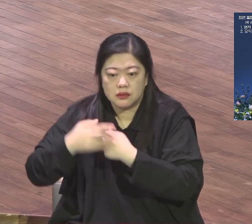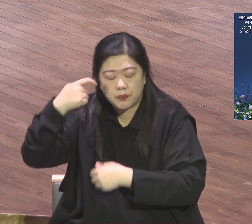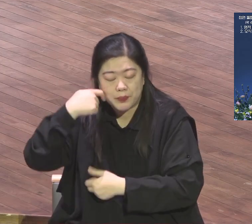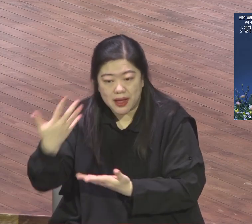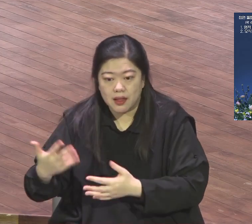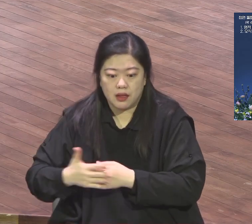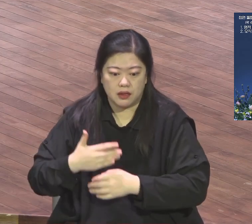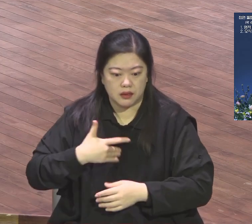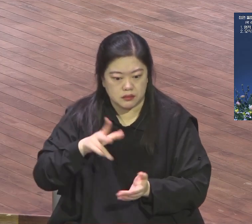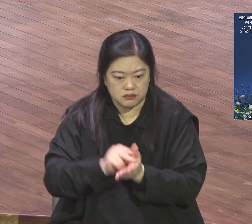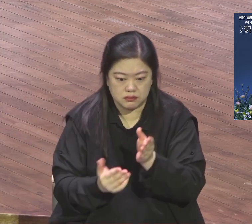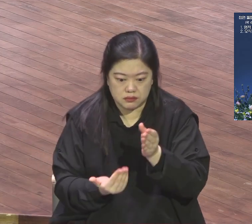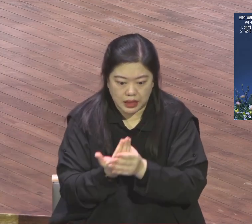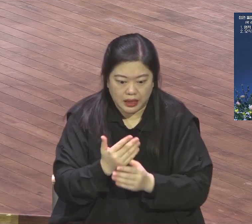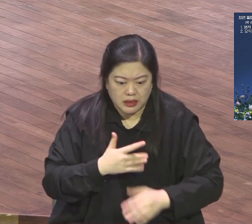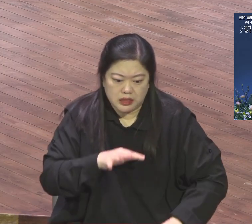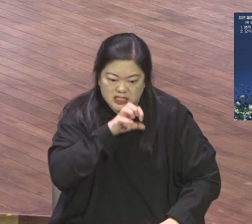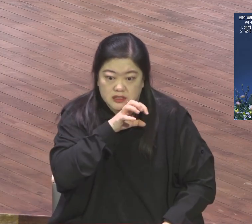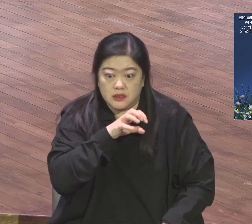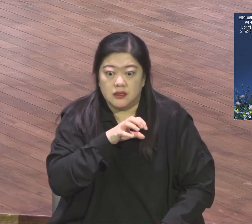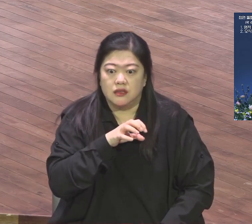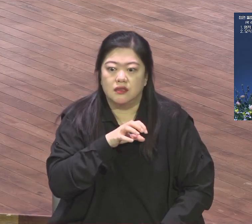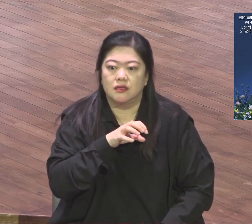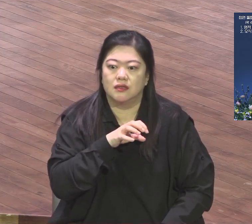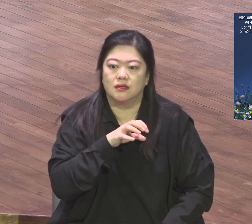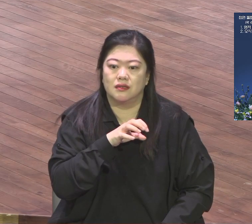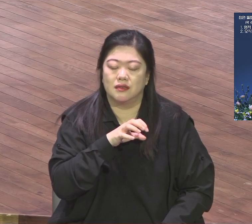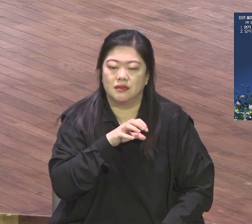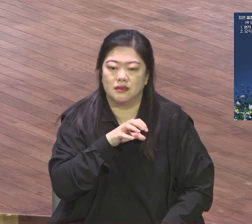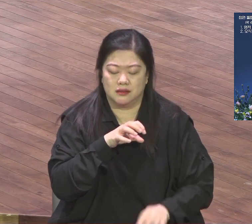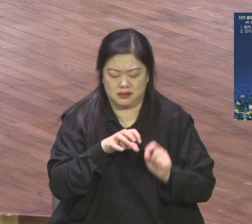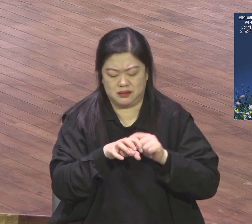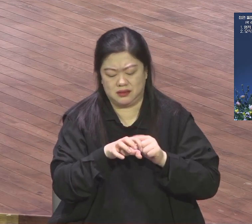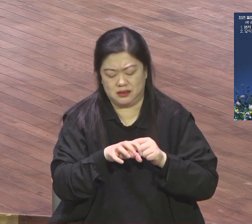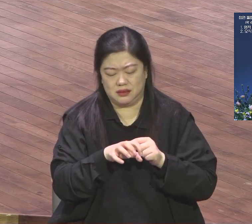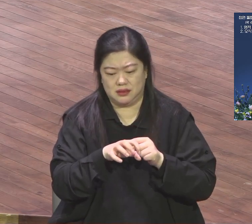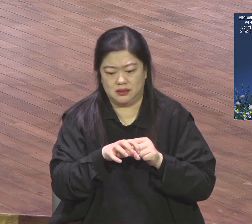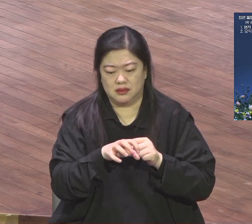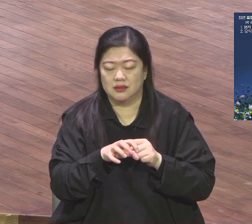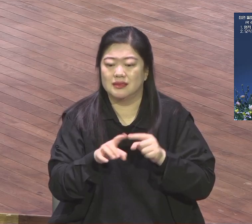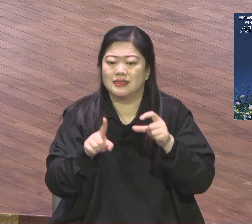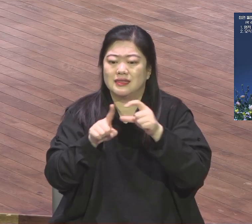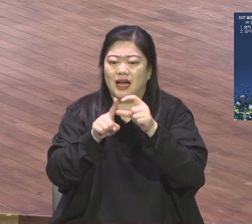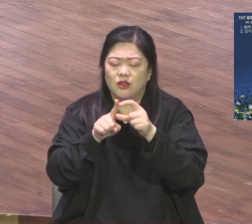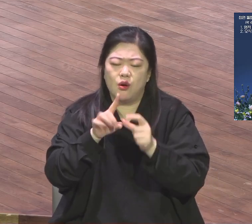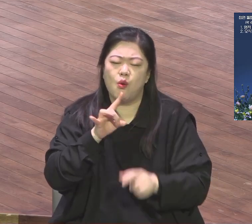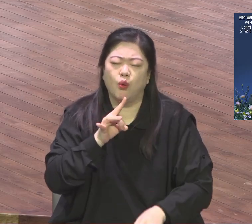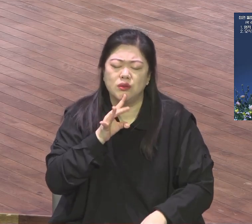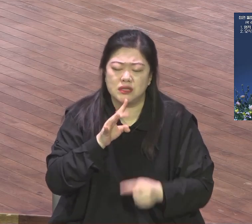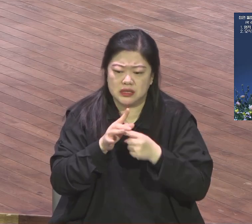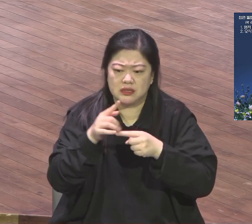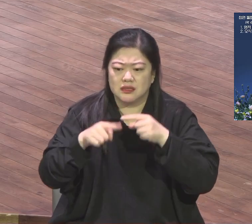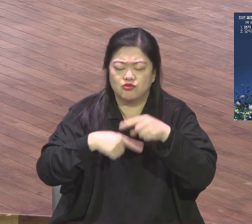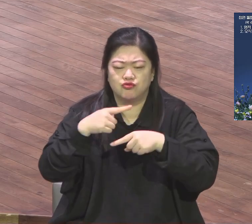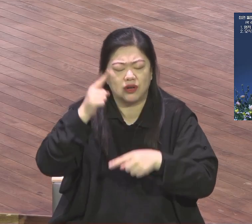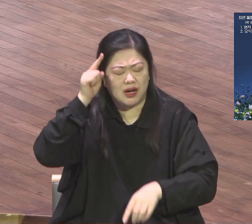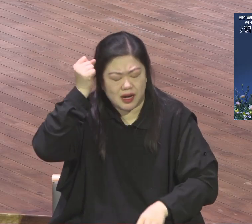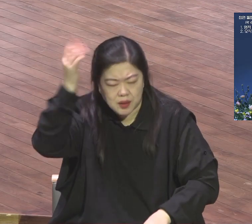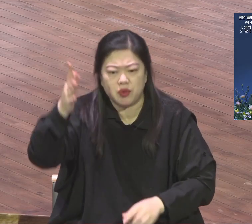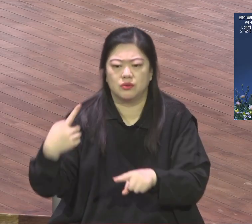오직의 시선을 우리는 놓치는 순간 방향이 잃게 됩니다.